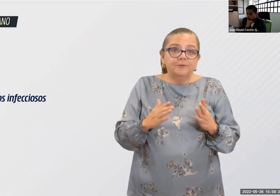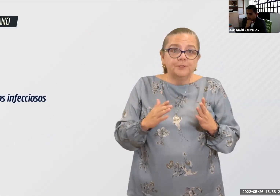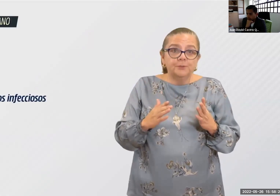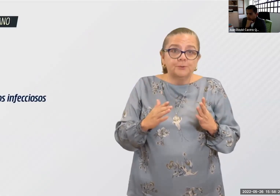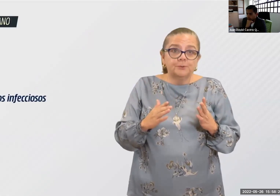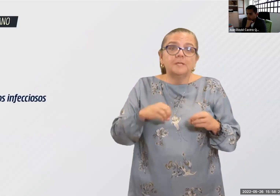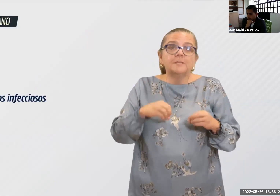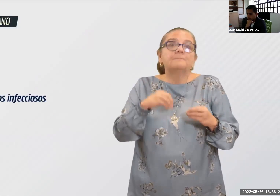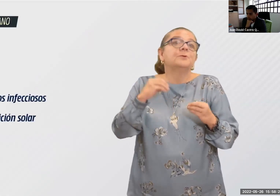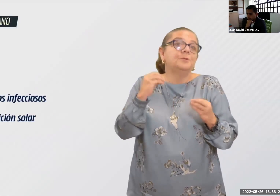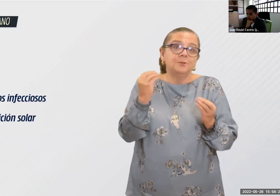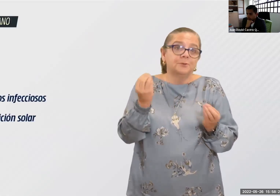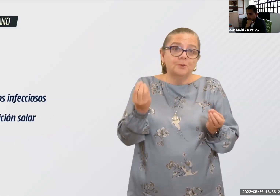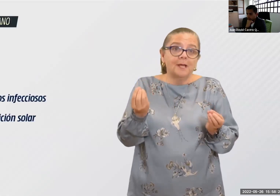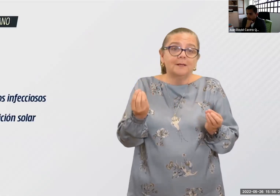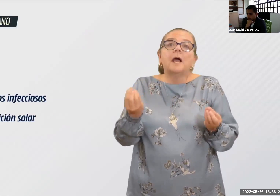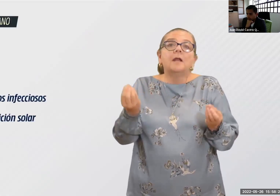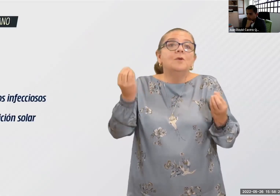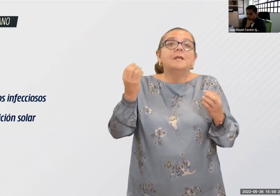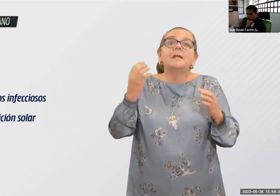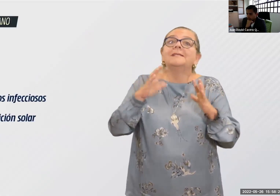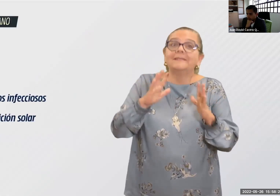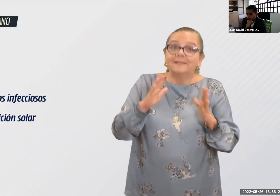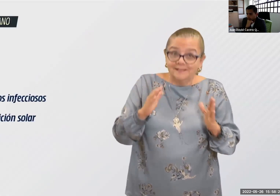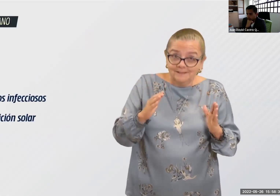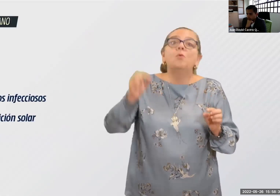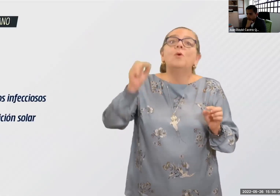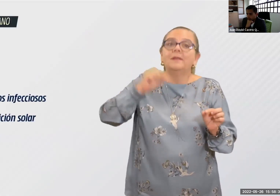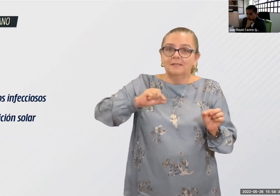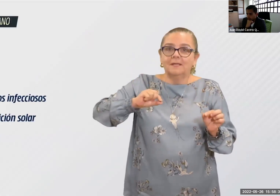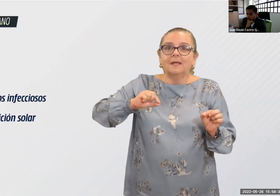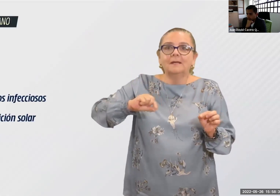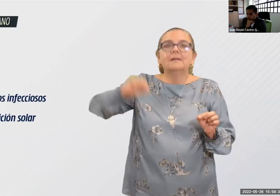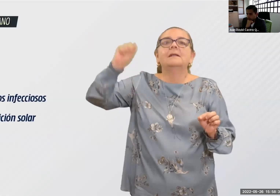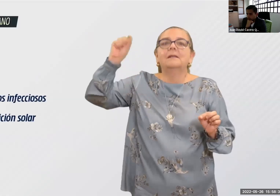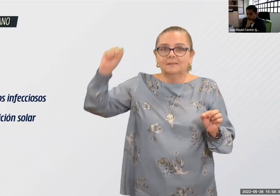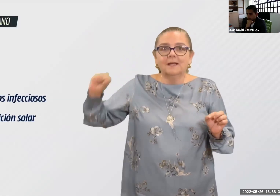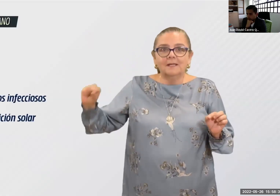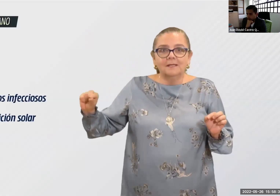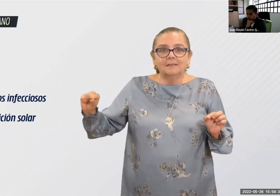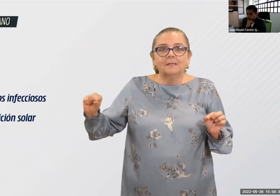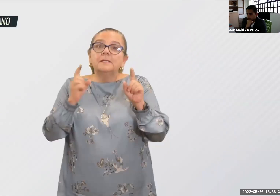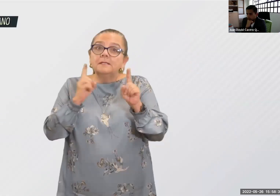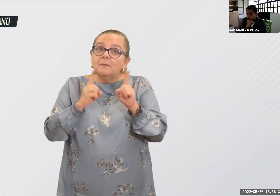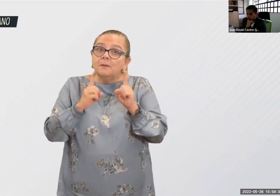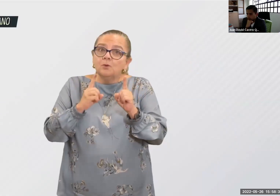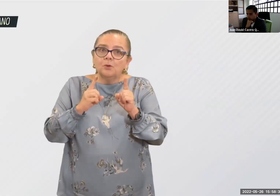preciosos, exposición solar, algún estrés, huevos y ganar la enfermedad. El sistema nervioso